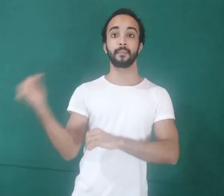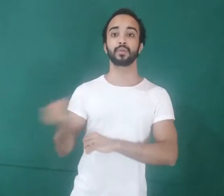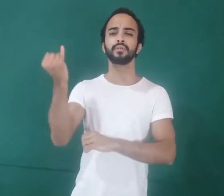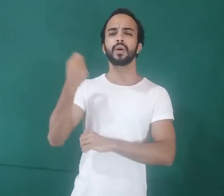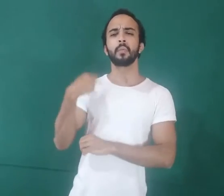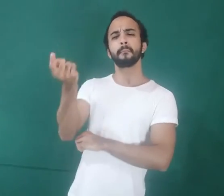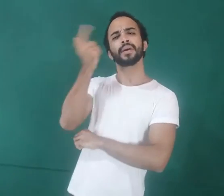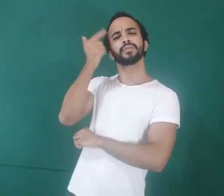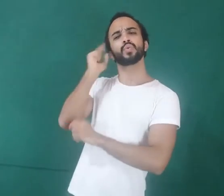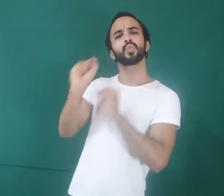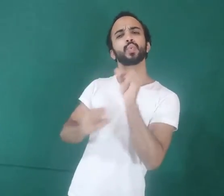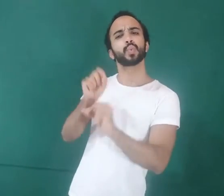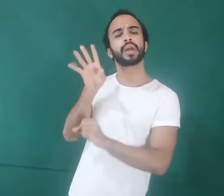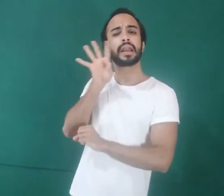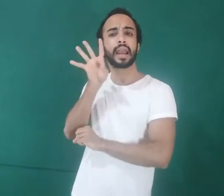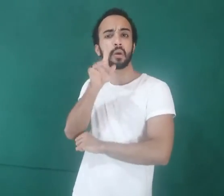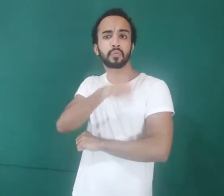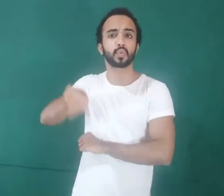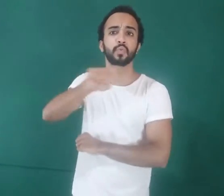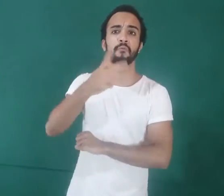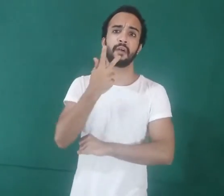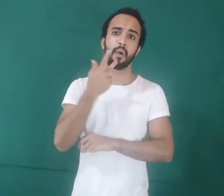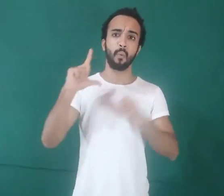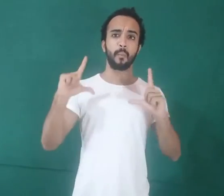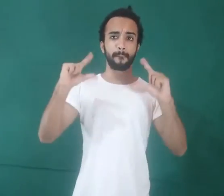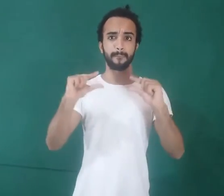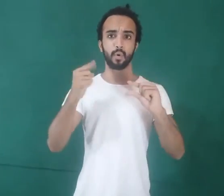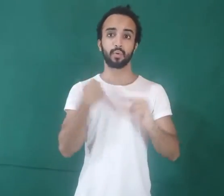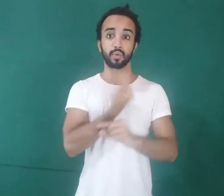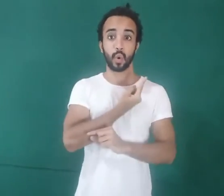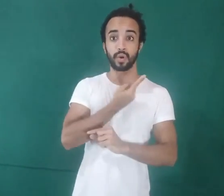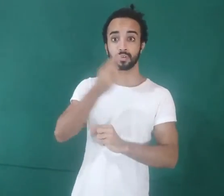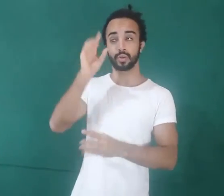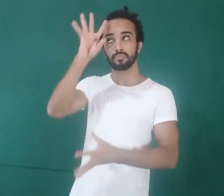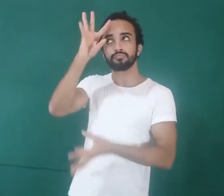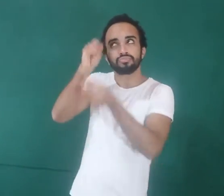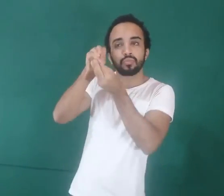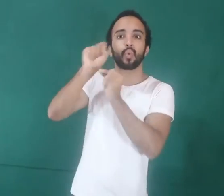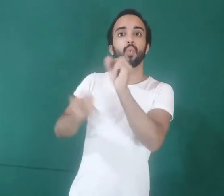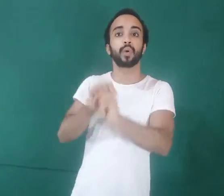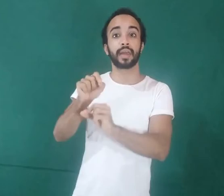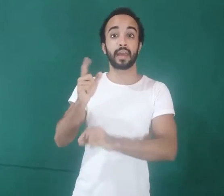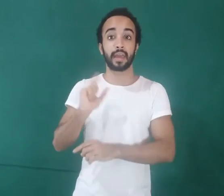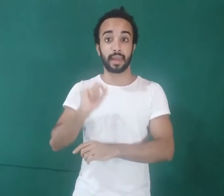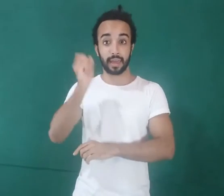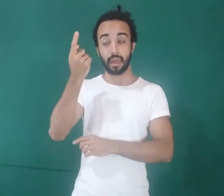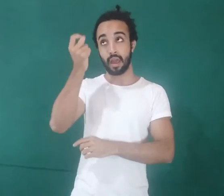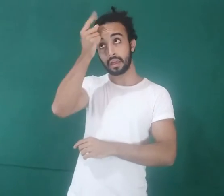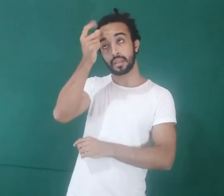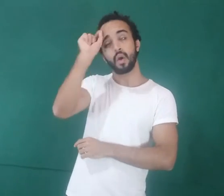perguntando que talvez fosse legal tu falar um pouquinho assim pra gente chegar nessa conclusão sobre essa ideia de capital viral e de como é que a